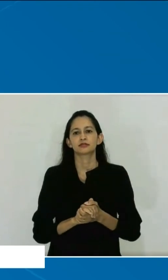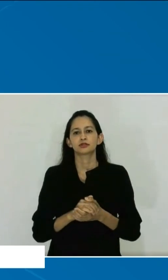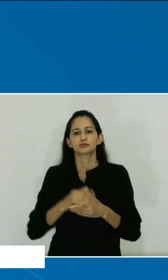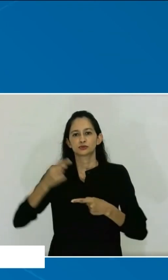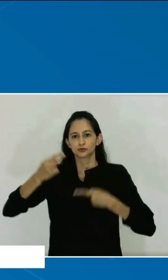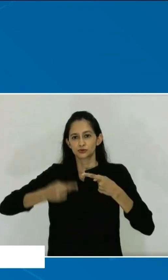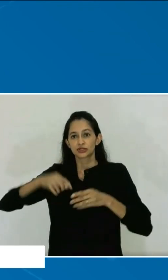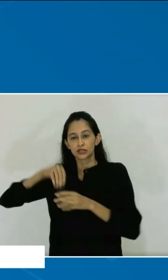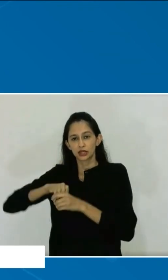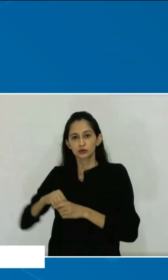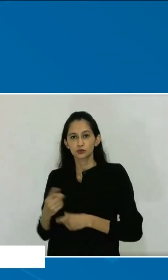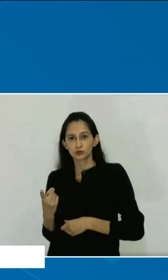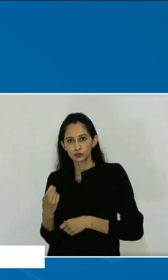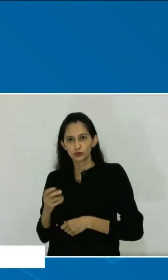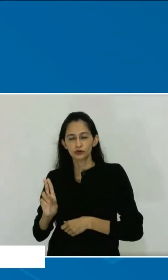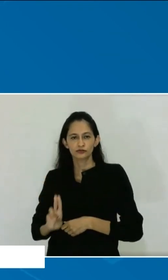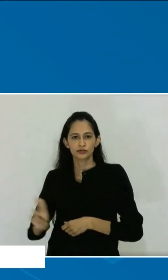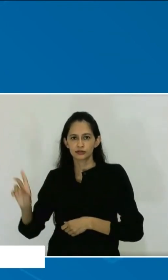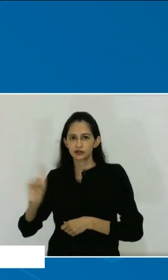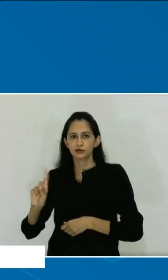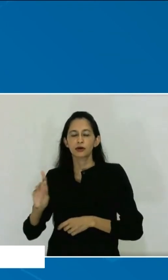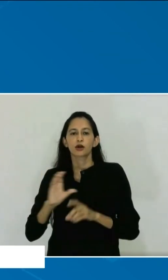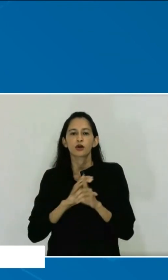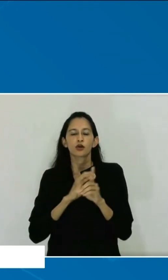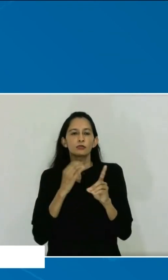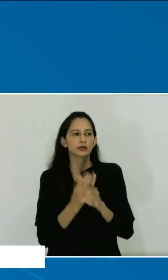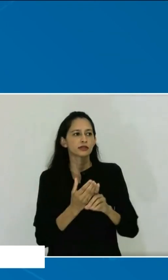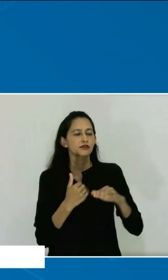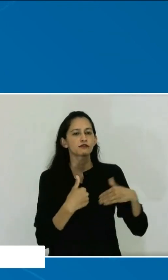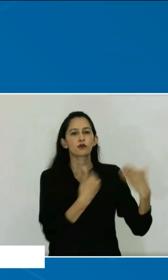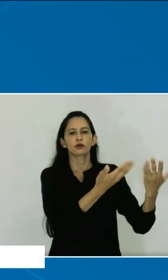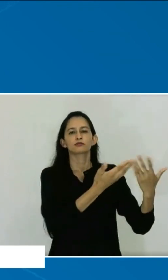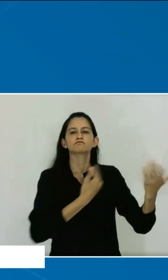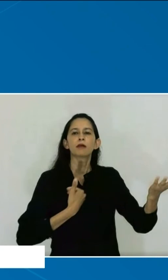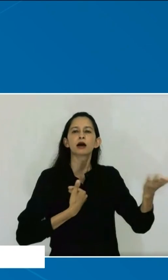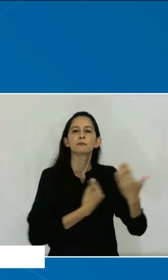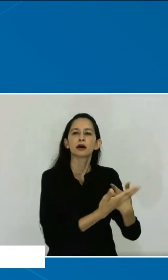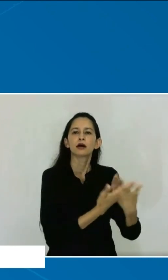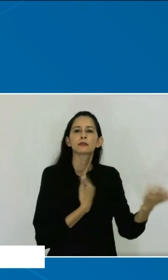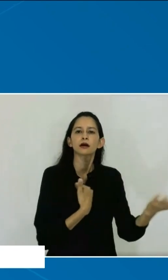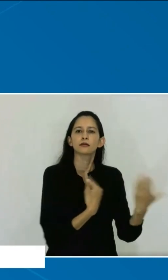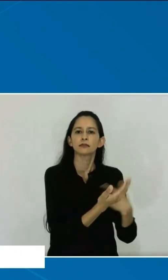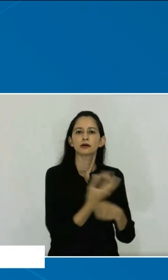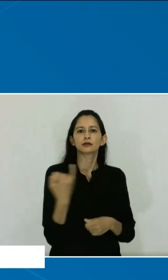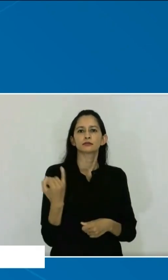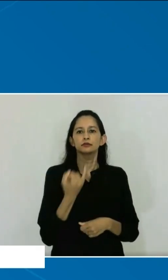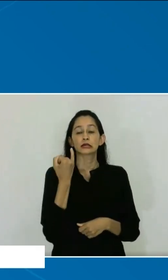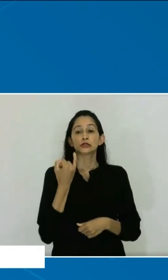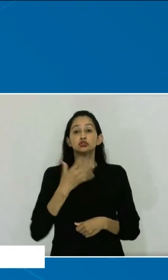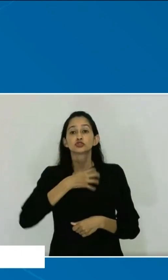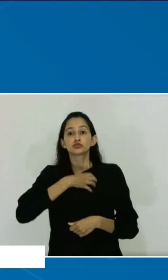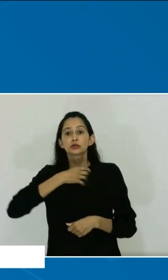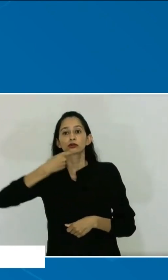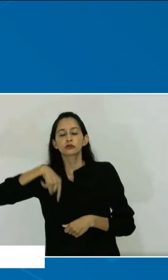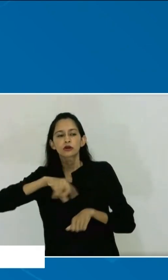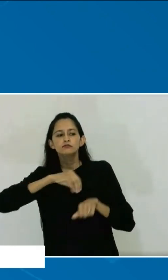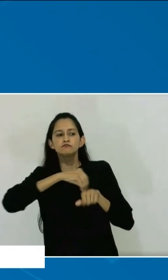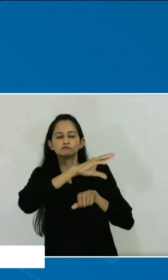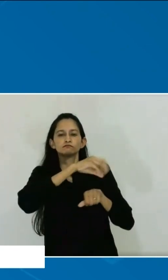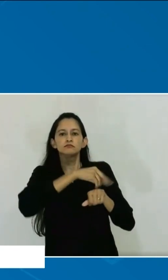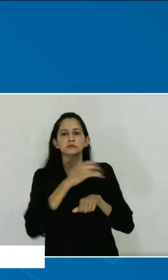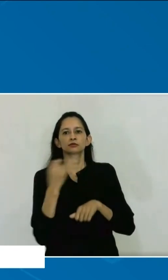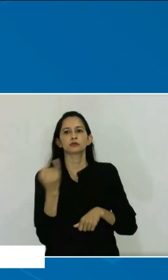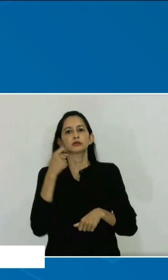nós mesmos e falarmos mais para a comunidade numa linguagem mais acessível, mais compreensível. Esse é um dos